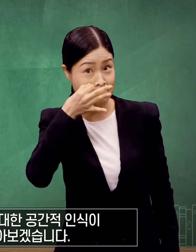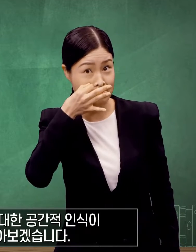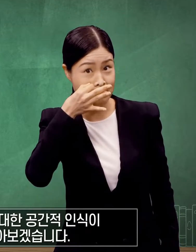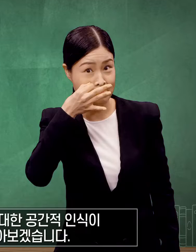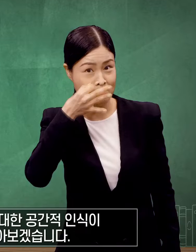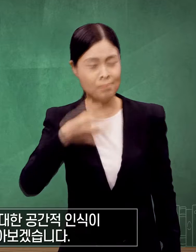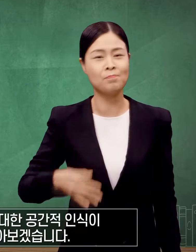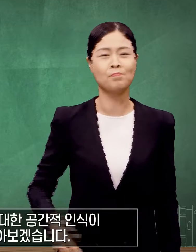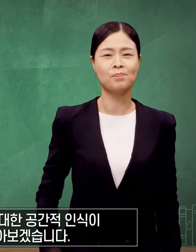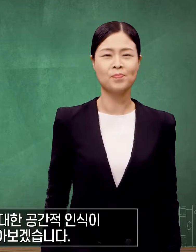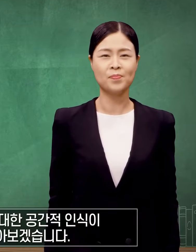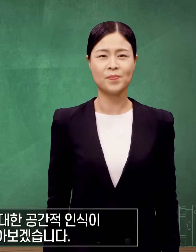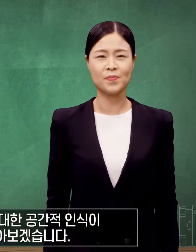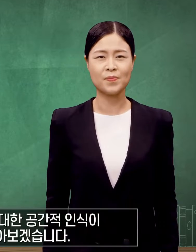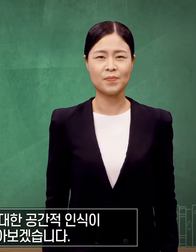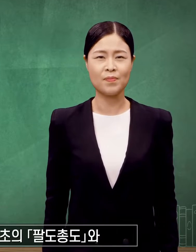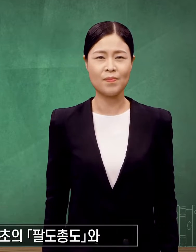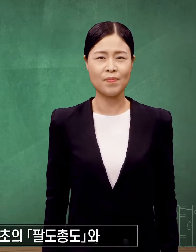알아보겠습니다.